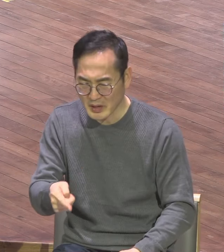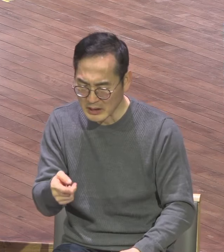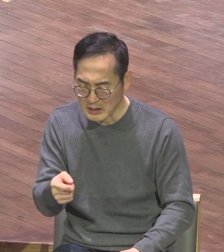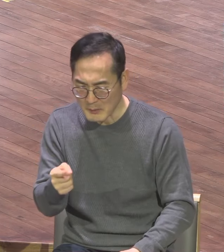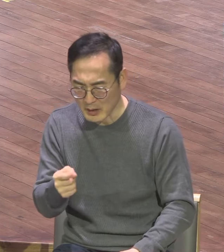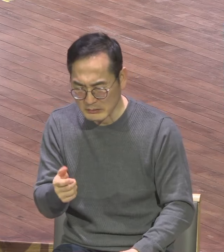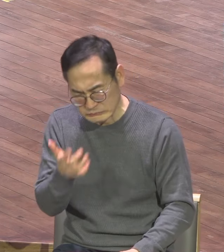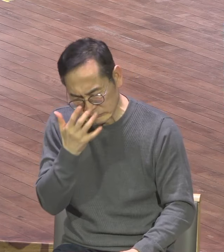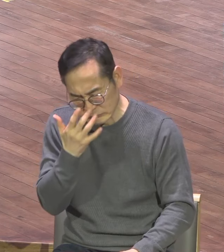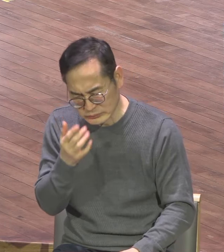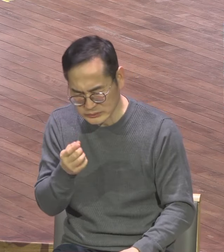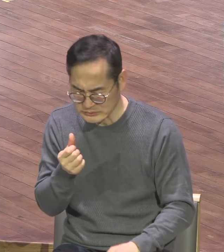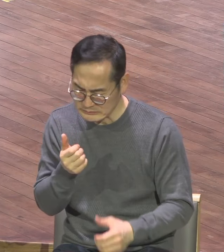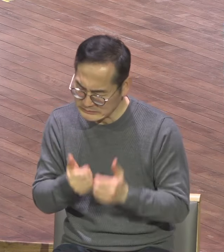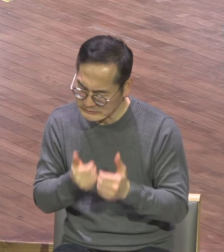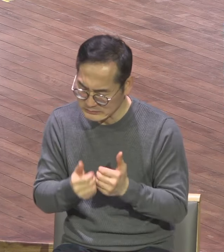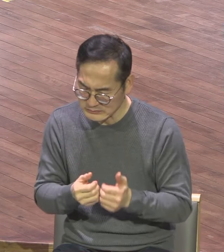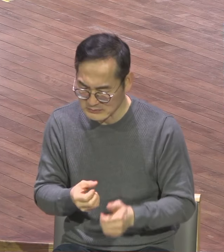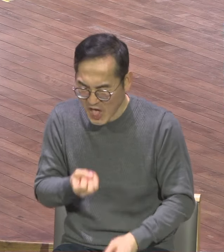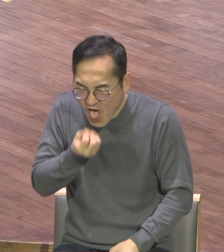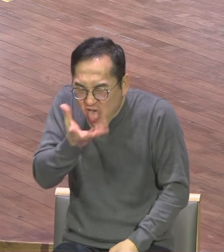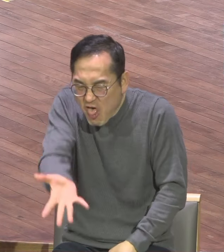토하여 버리리라.